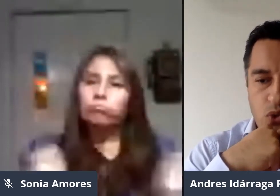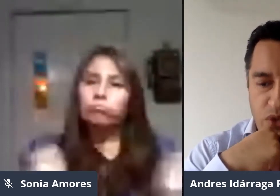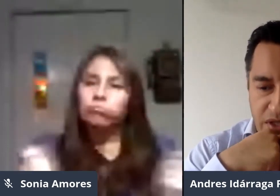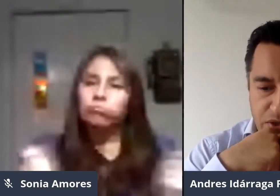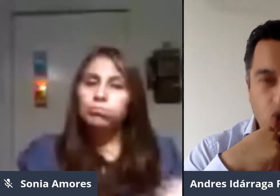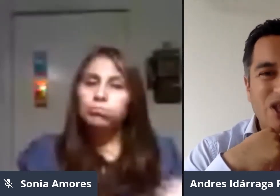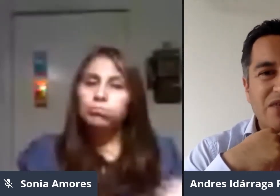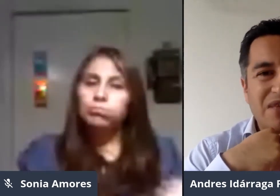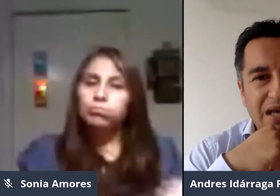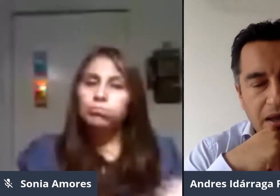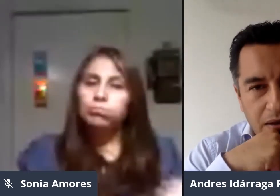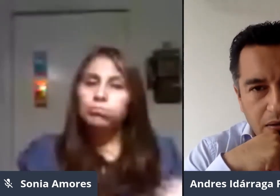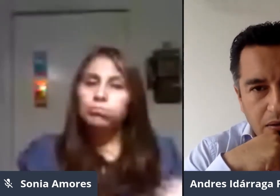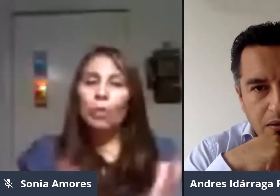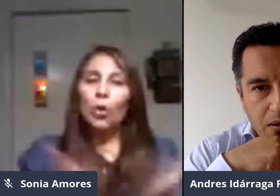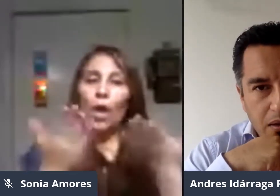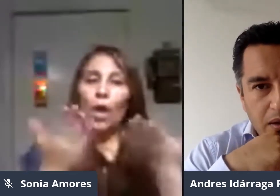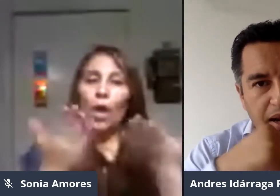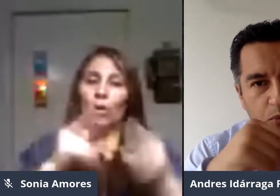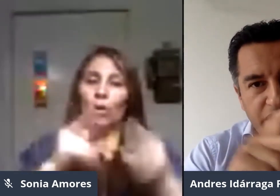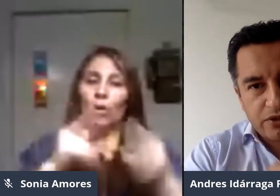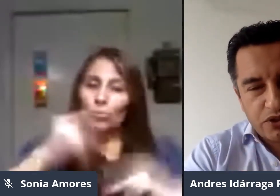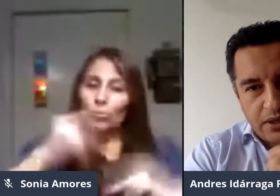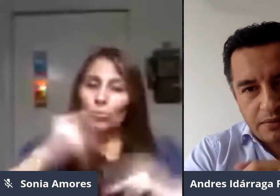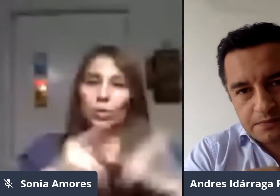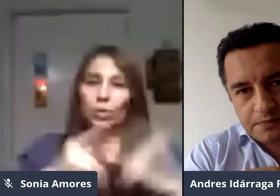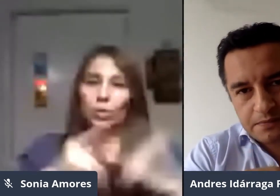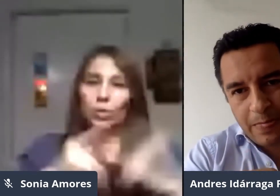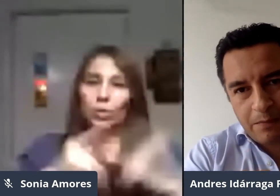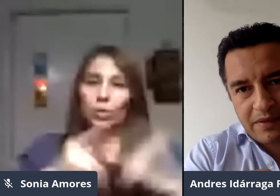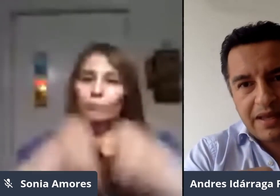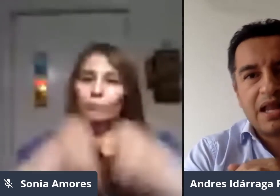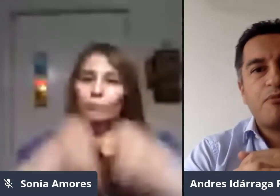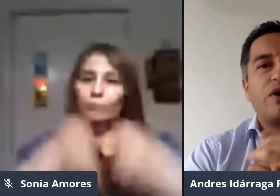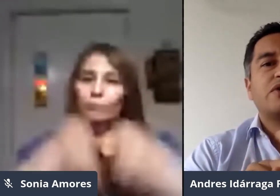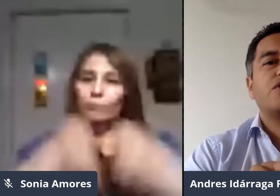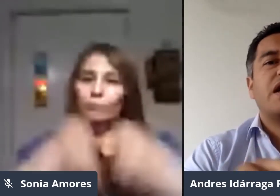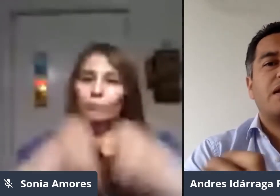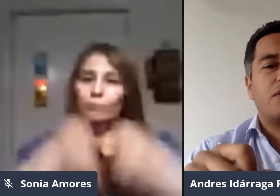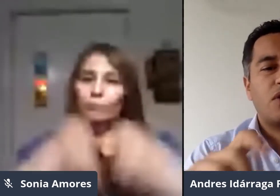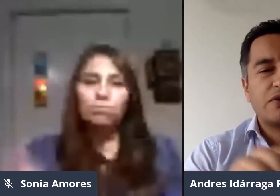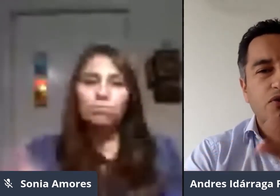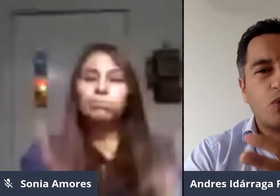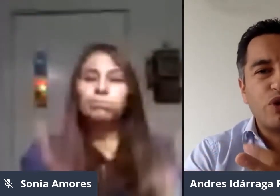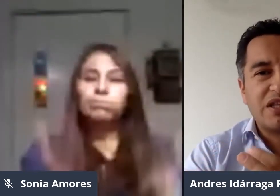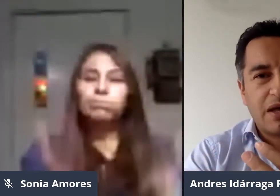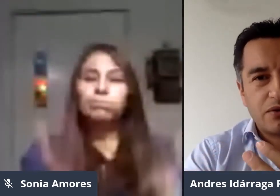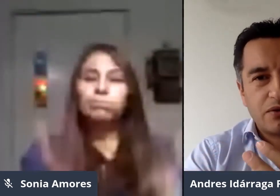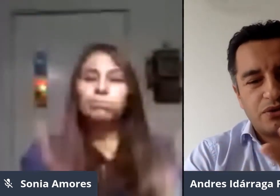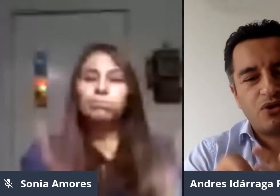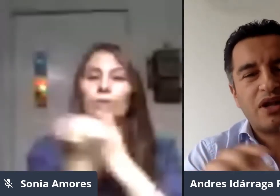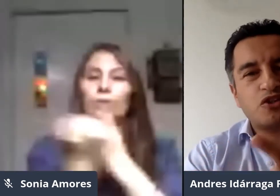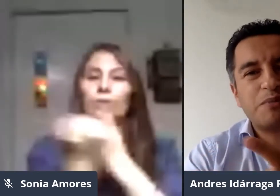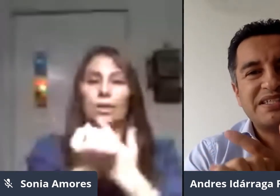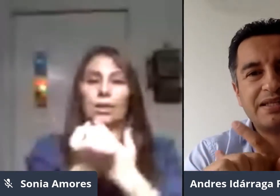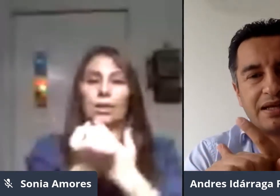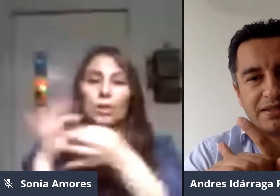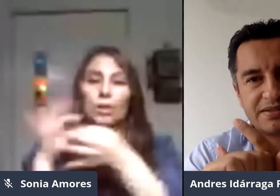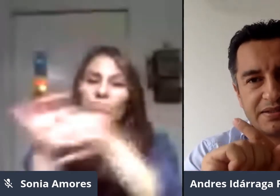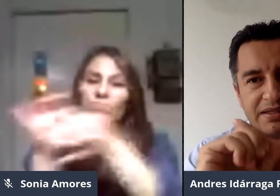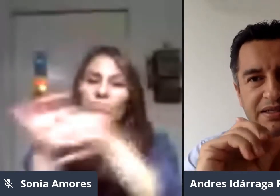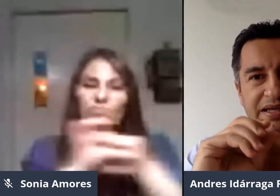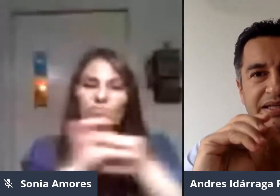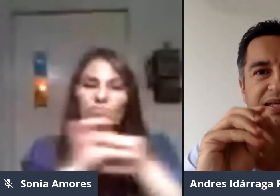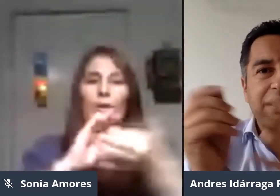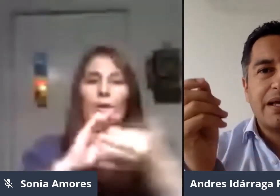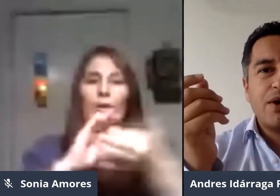mejorar, construir, solidificar la armonía social. ¿Qué es la armonía social? Los lazos comunitarios, los lazos